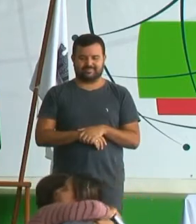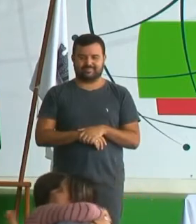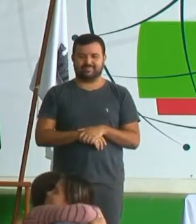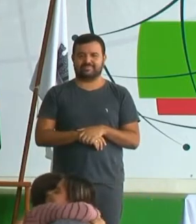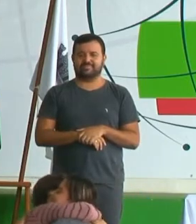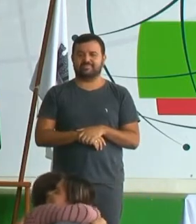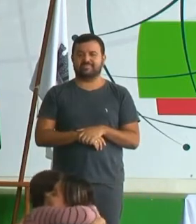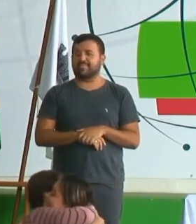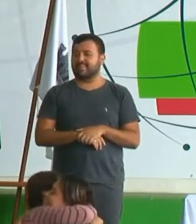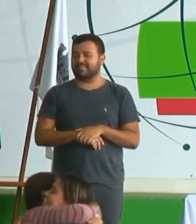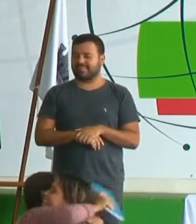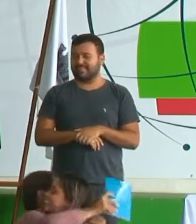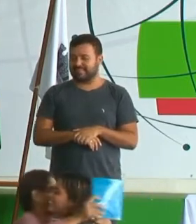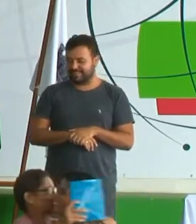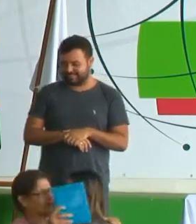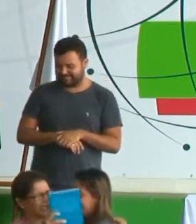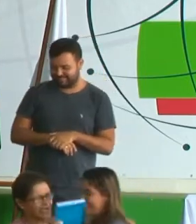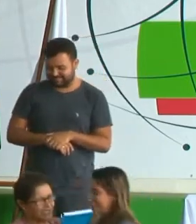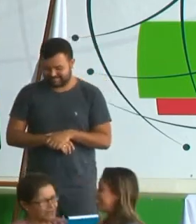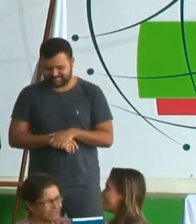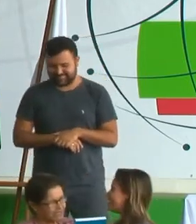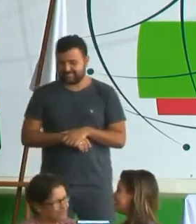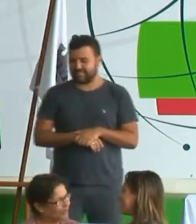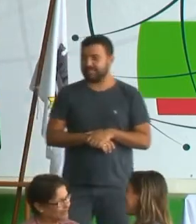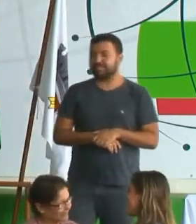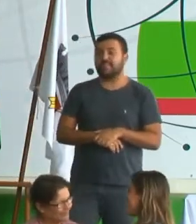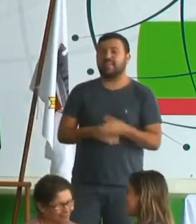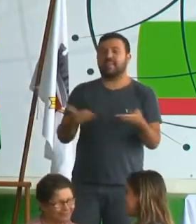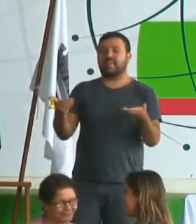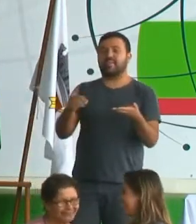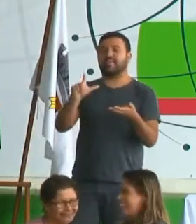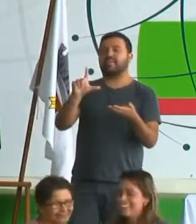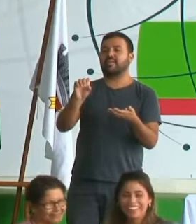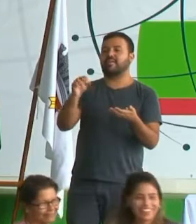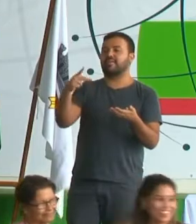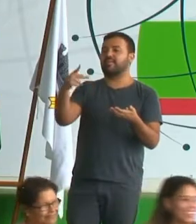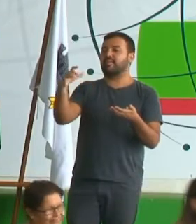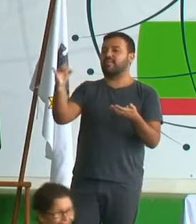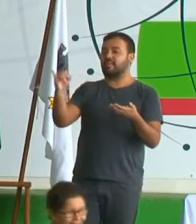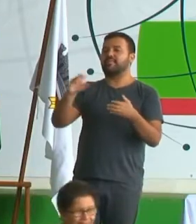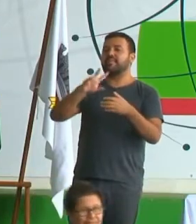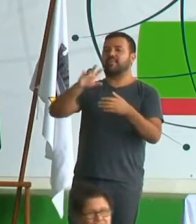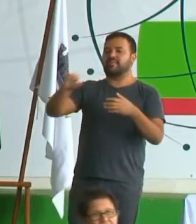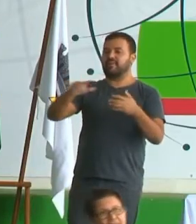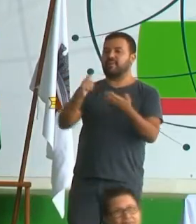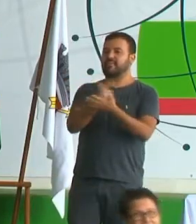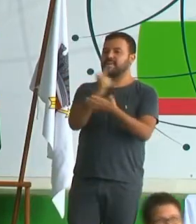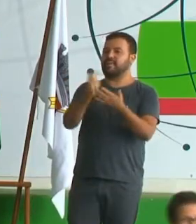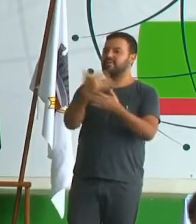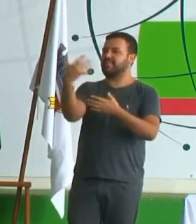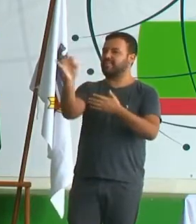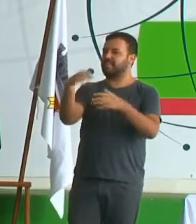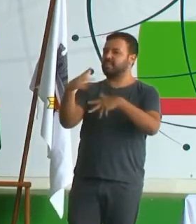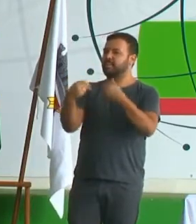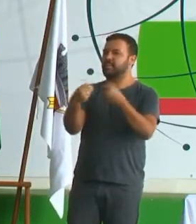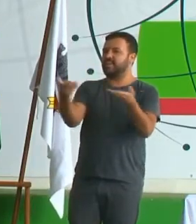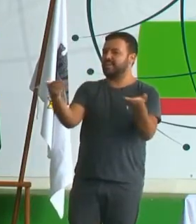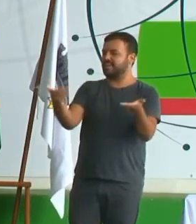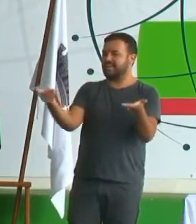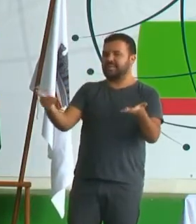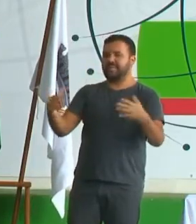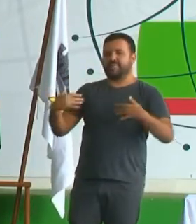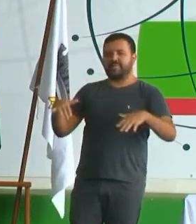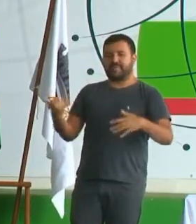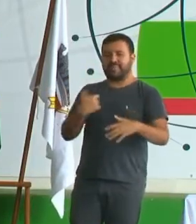E quem não ganhou está triste? Lopes Livros vai doar mais 10 livros para o sorteio. Estou sabendo agora. Só